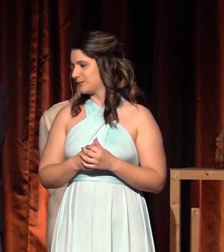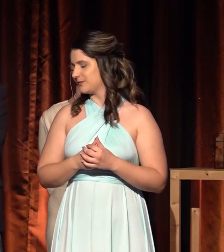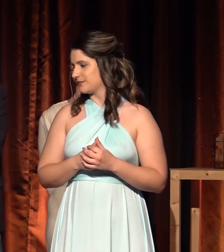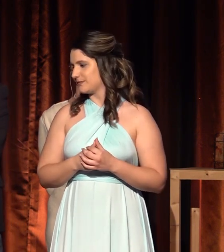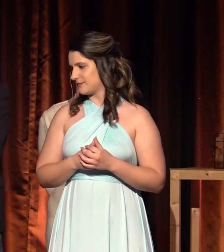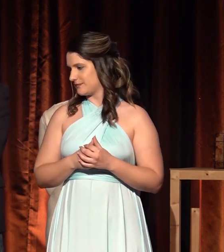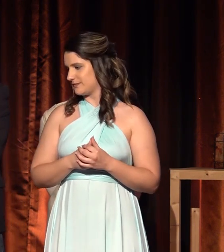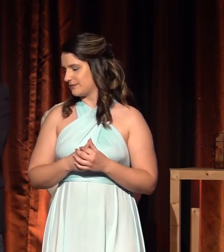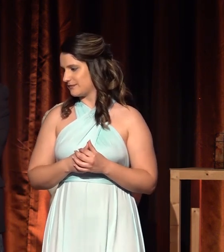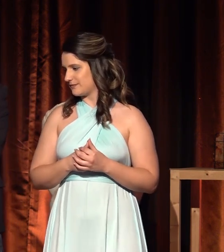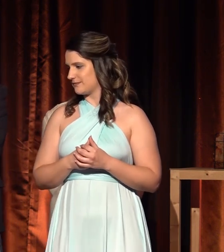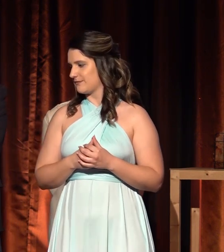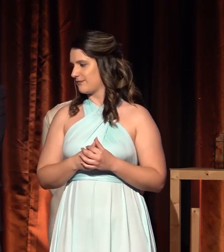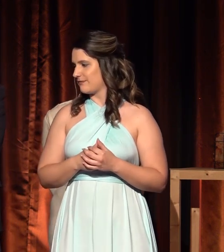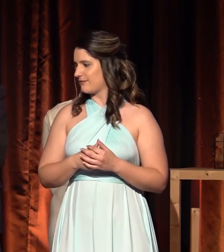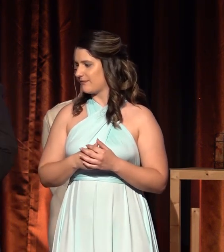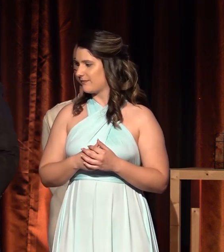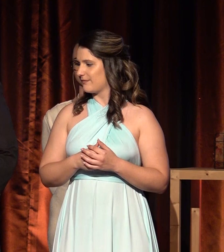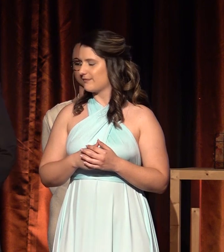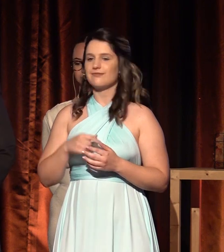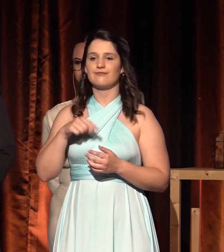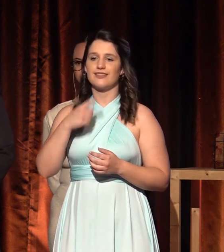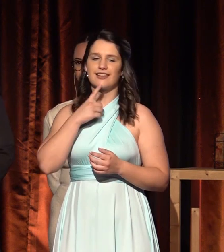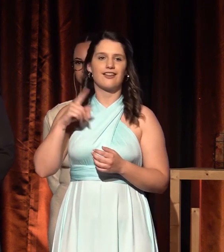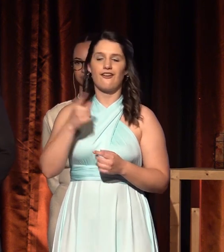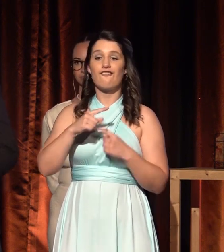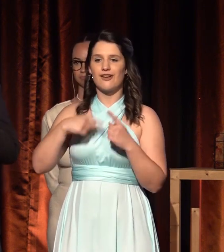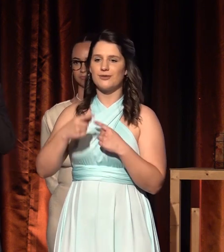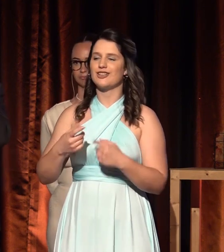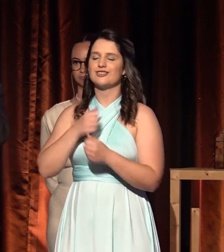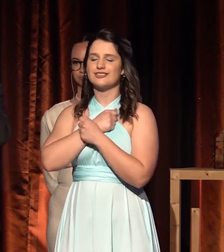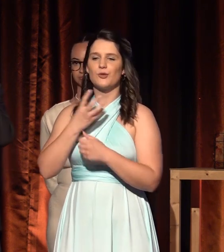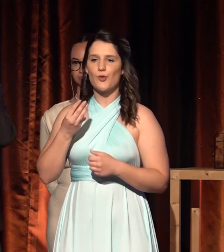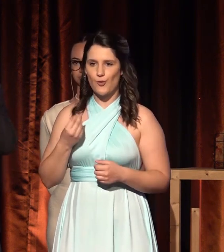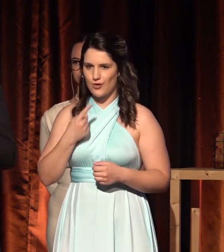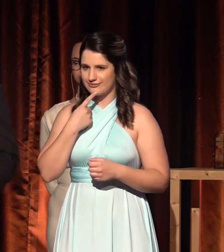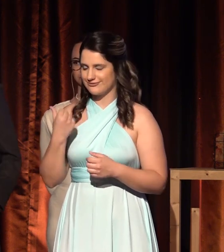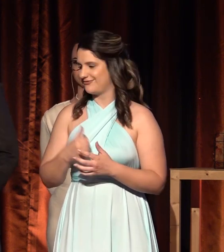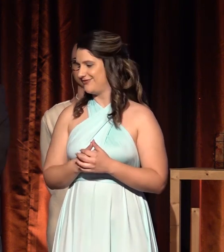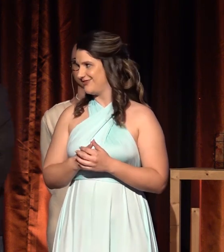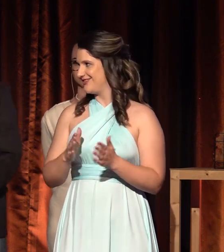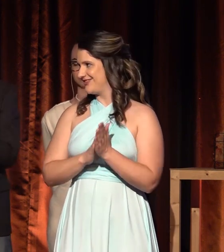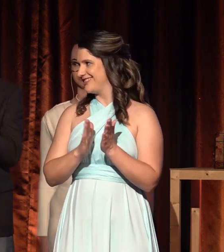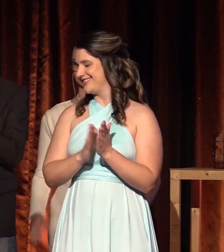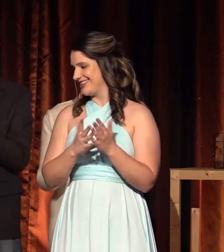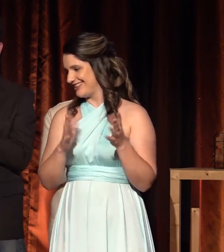diem. Així doncs, aprofito aquest moment per dir-vos, família, us estimo. Us estimo molt.